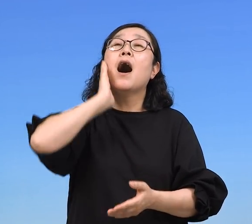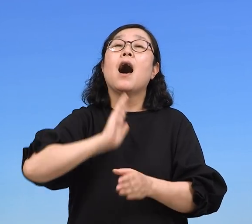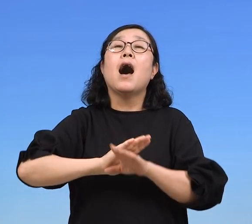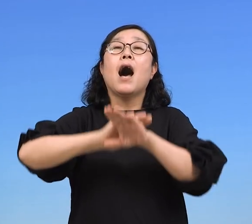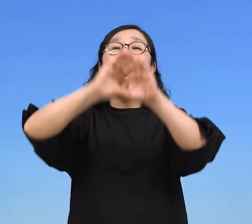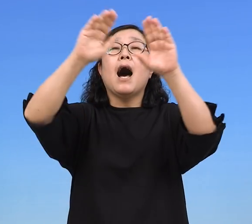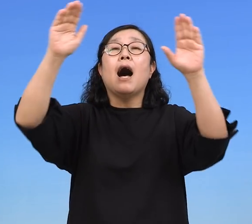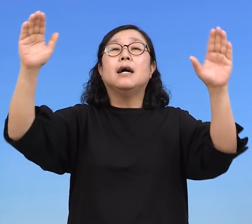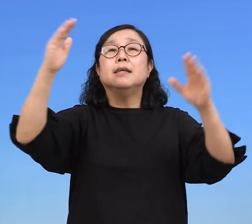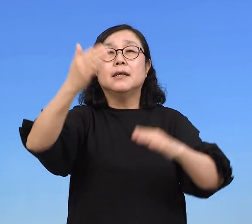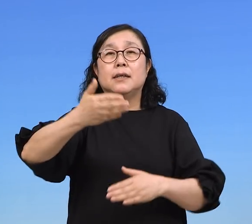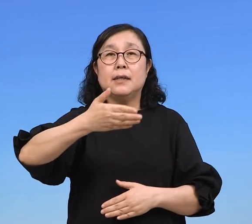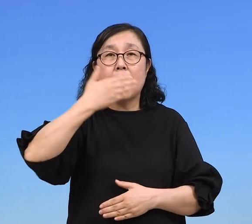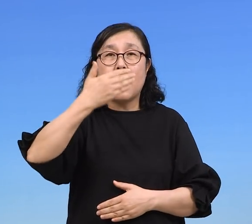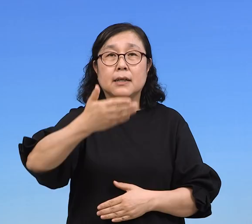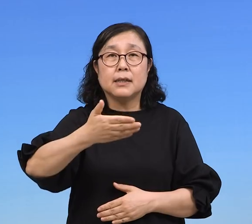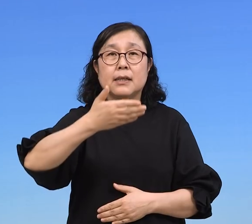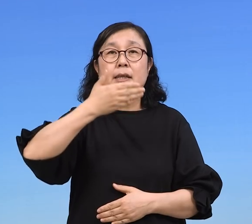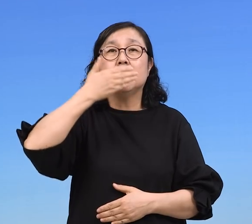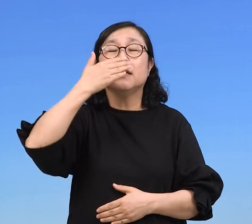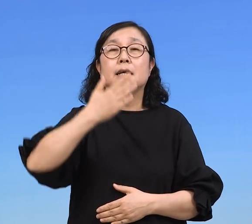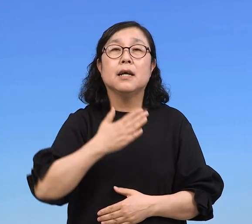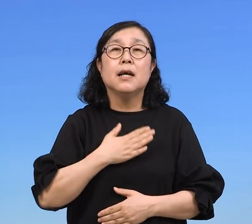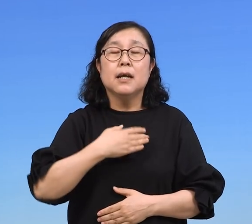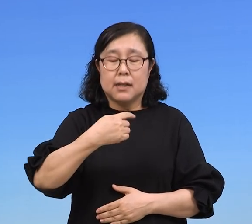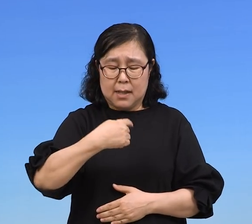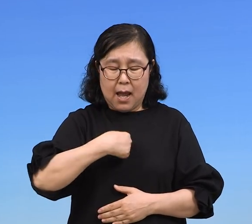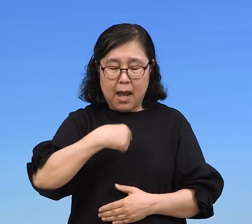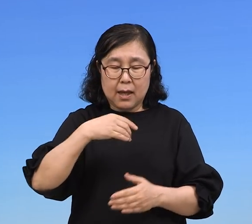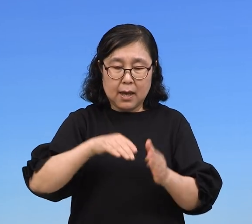하늘 양식 내게 채워주소서.